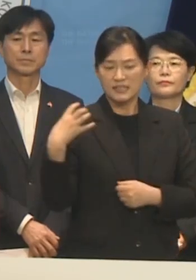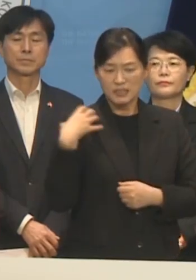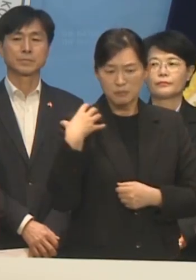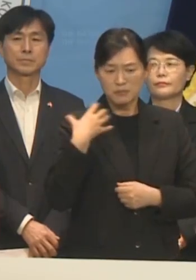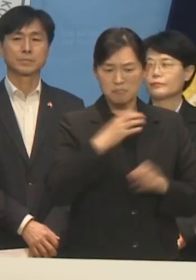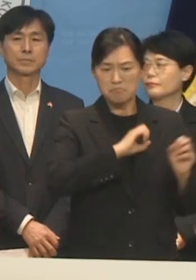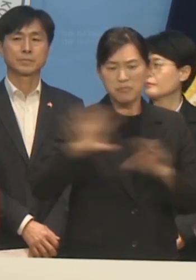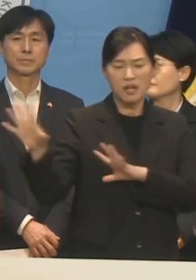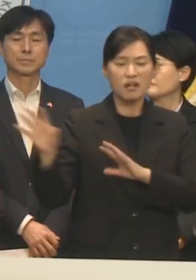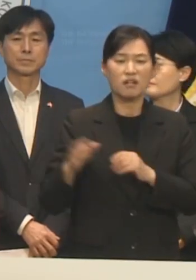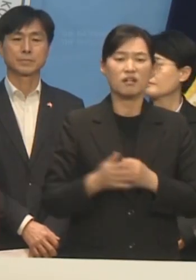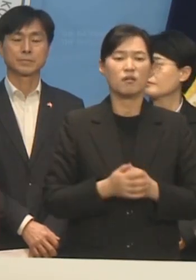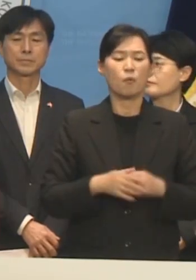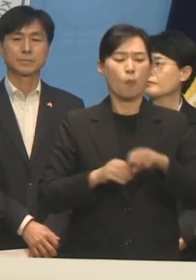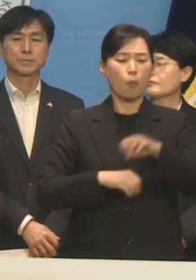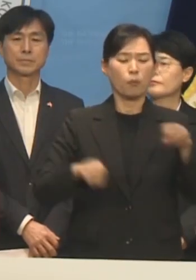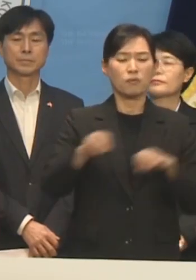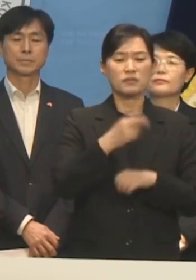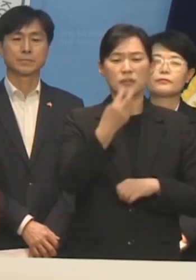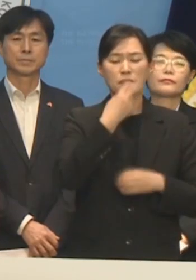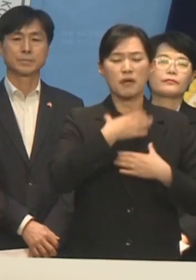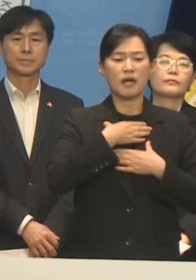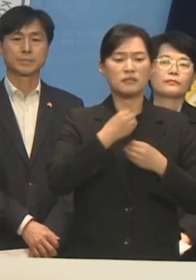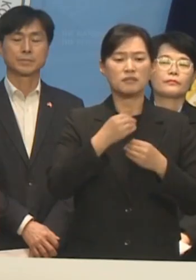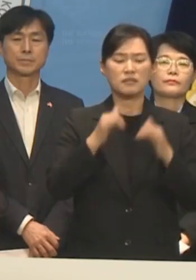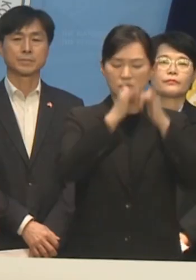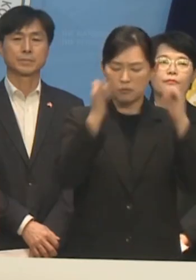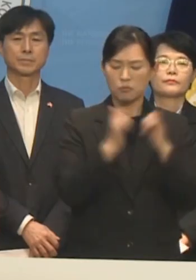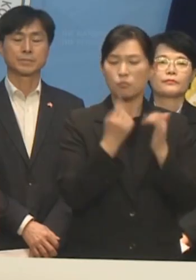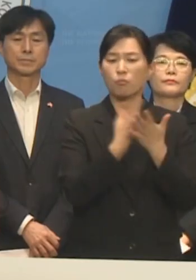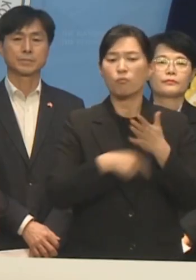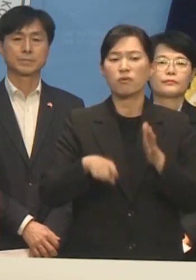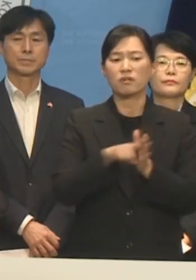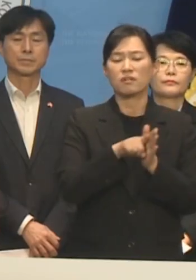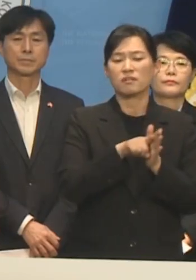저버리고 오히려 생명안전 사회를 위한